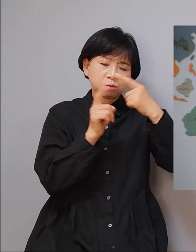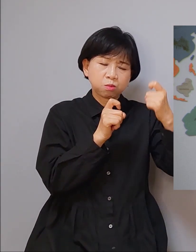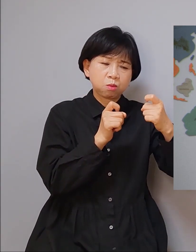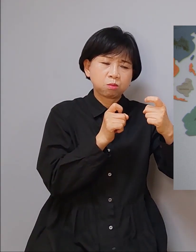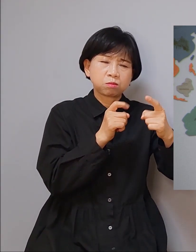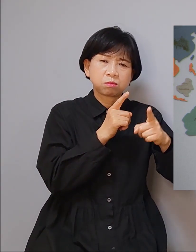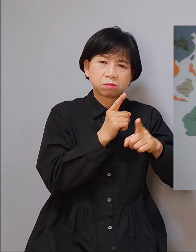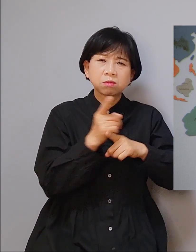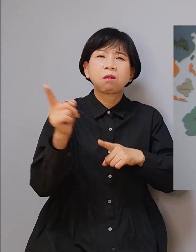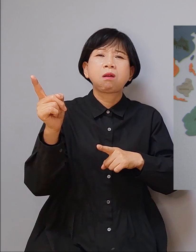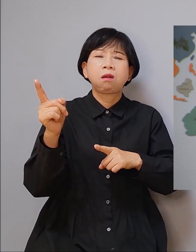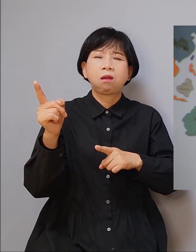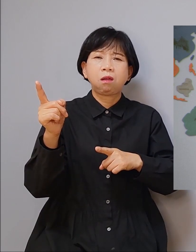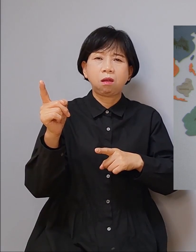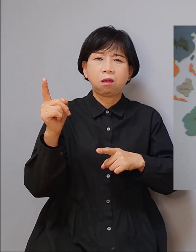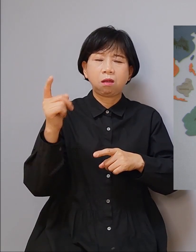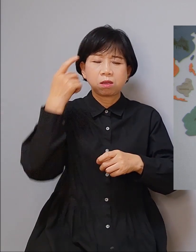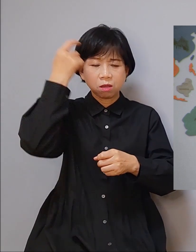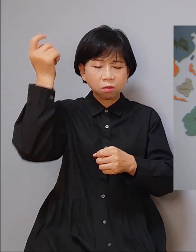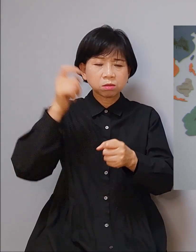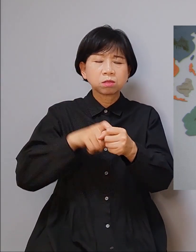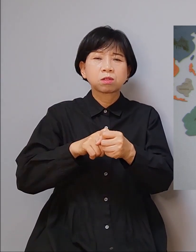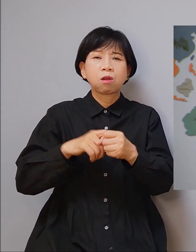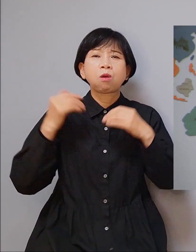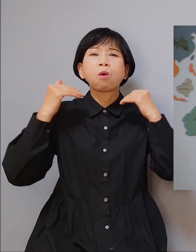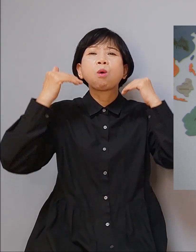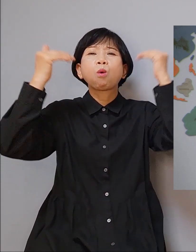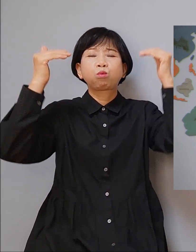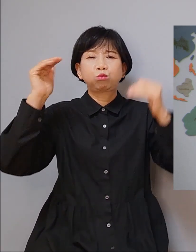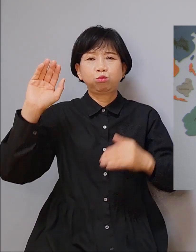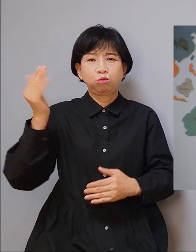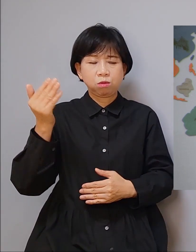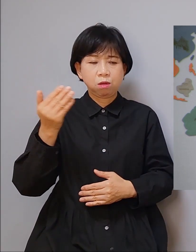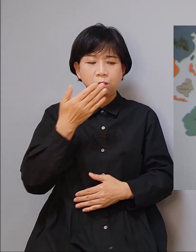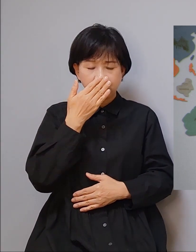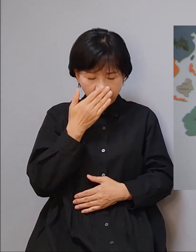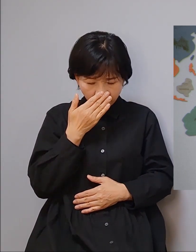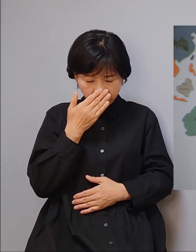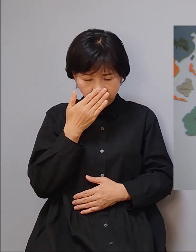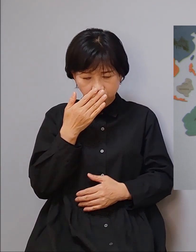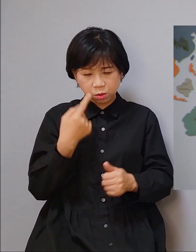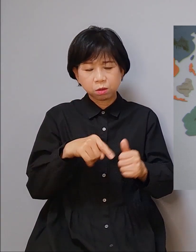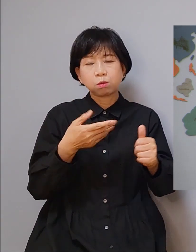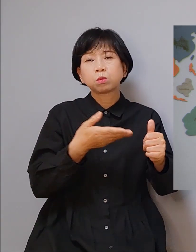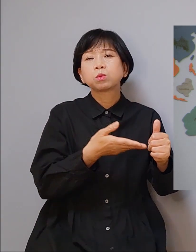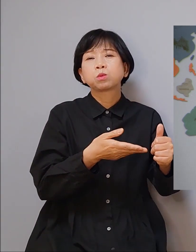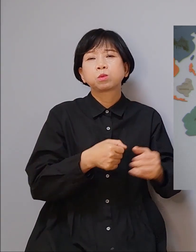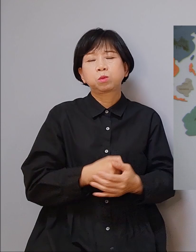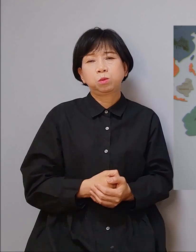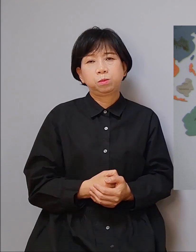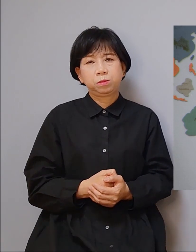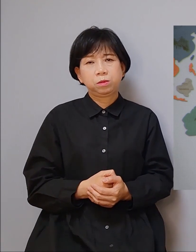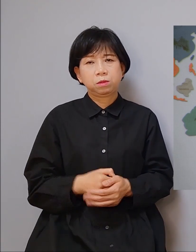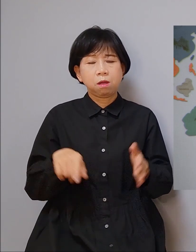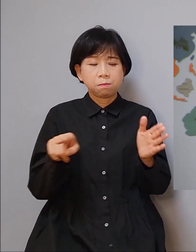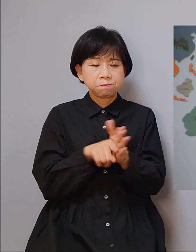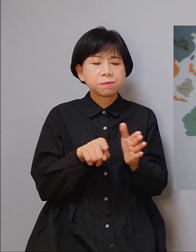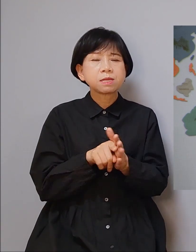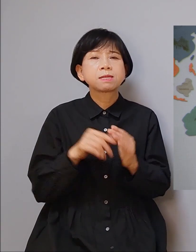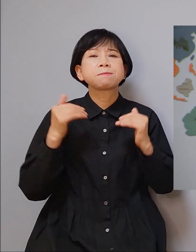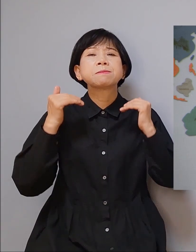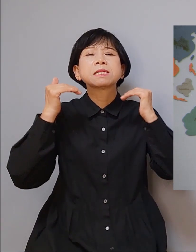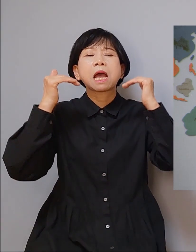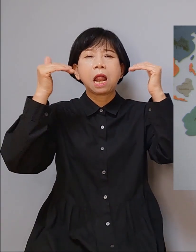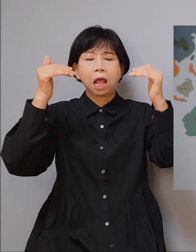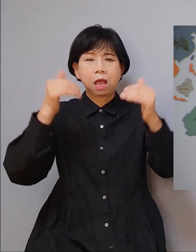봐도 영적 어른이 되어가지 않습니까? 하나님은요, 겸손을 배우게 하시는 거예요. 하나님은요, 믿음이 자라게